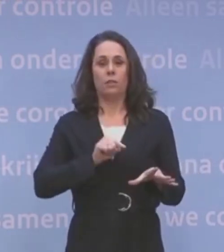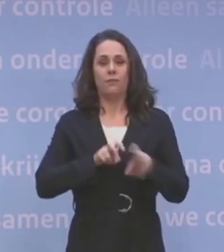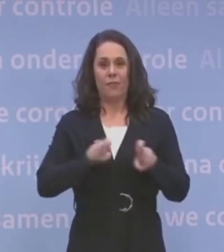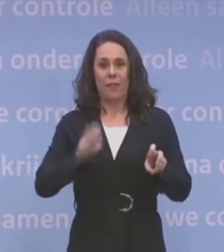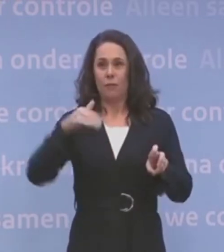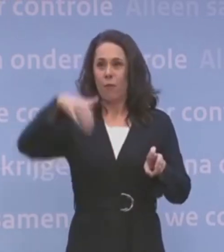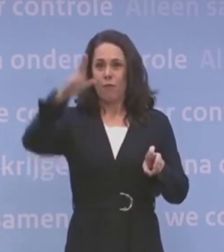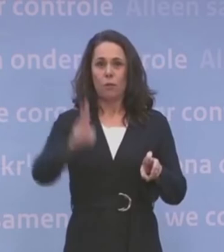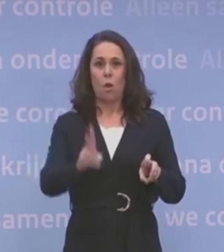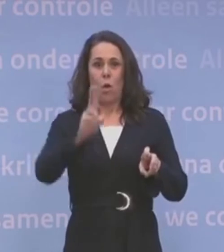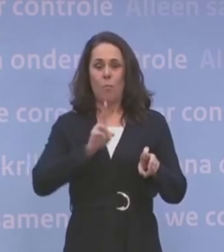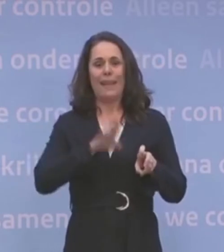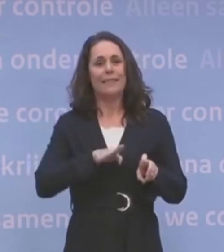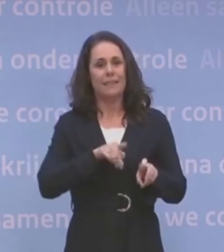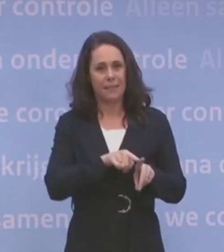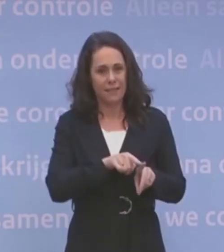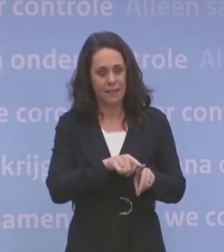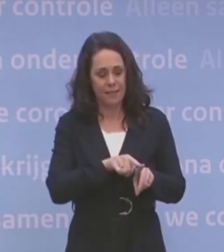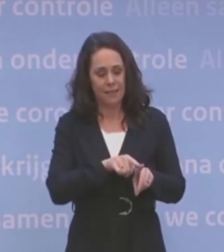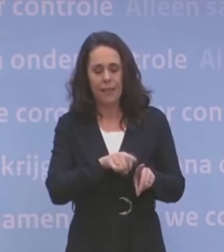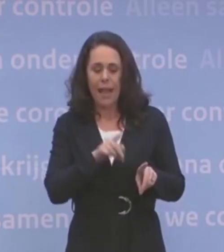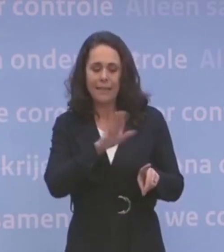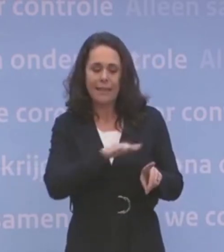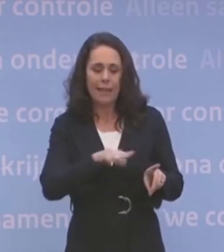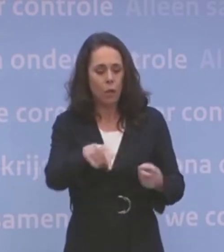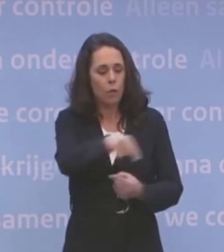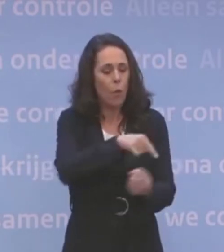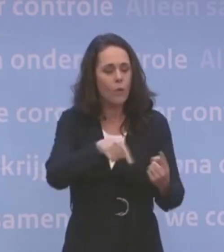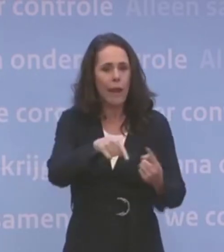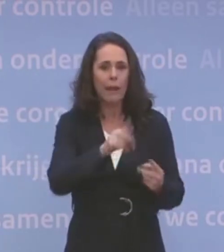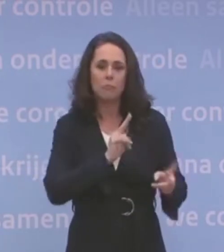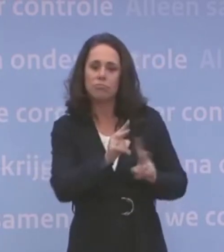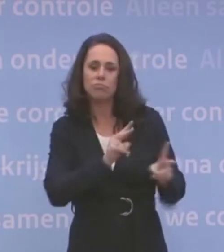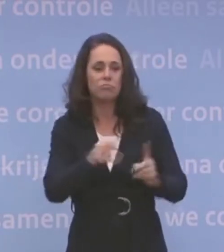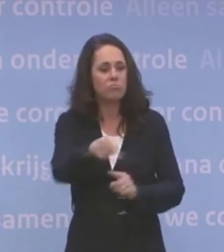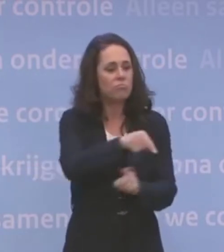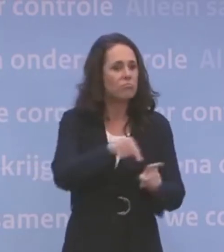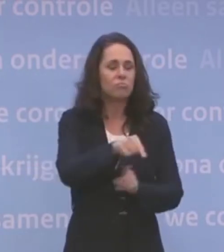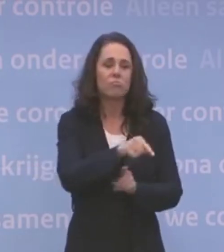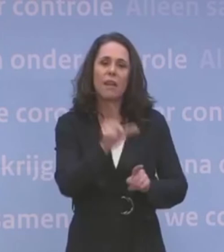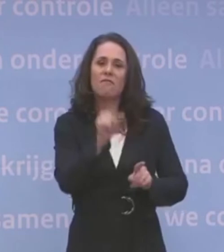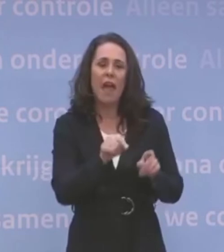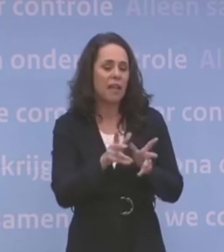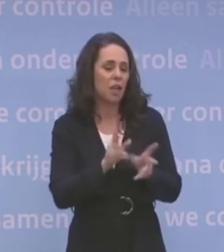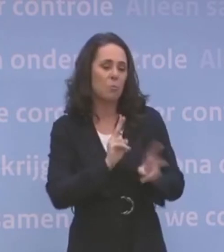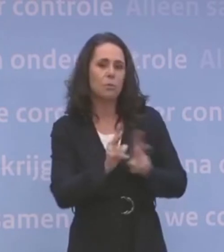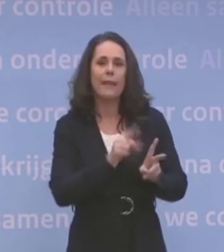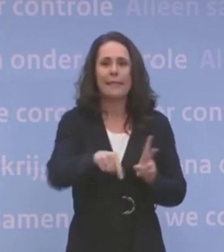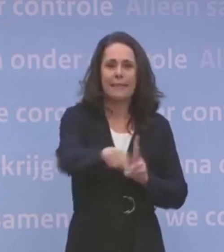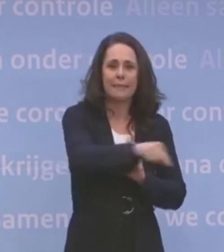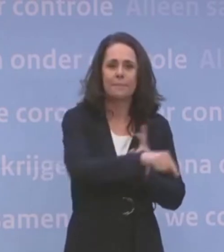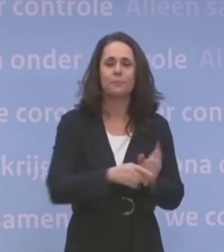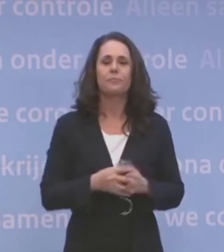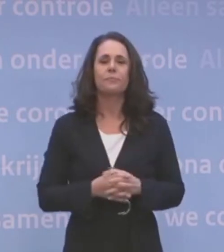van de volwassenen, en dat er ook tussen kinderen onderling binnen die huishoudens eigenlijk weinig verspreiding is